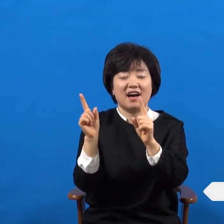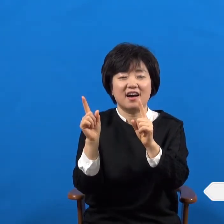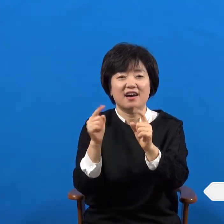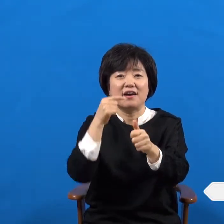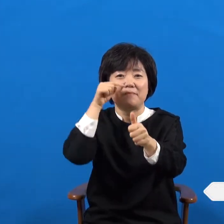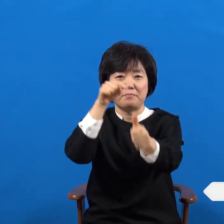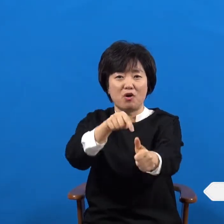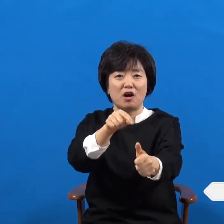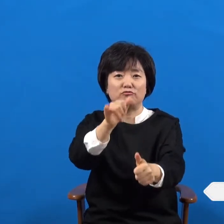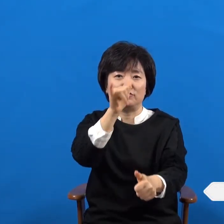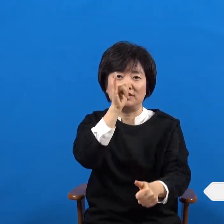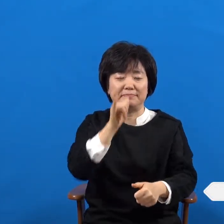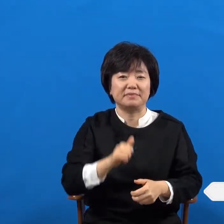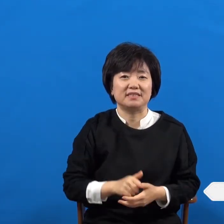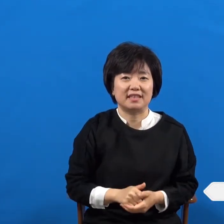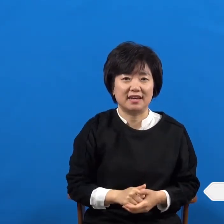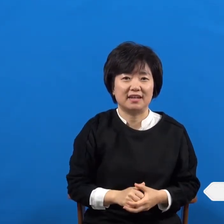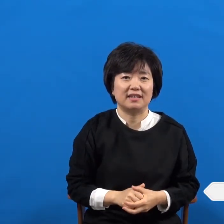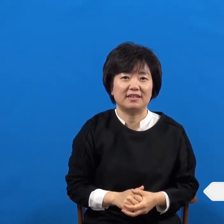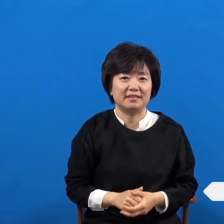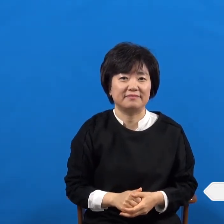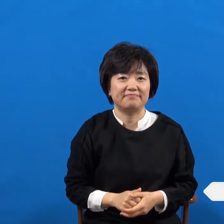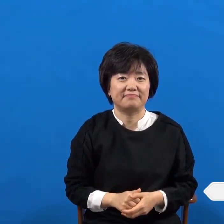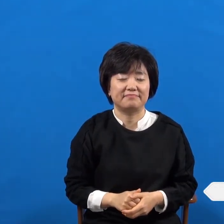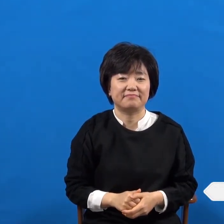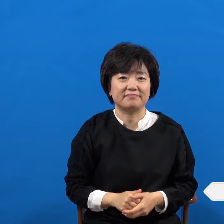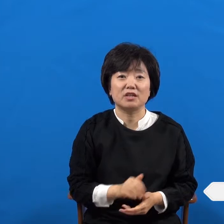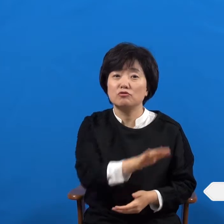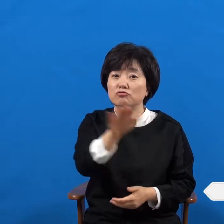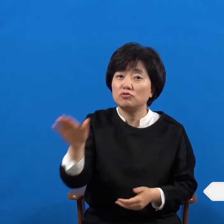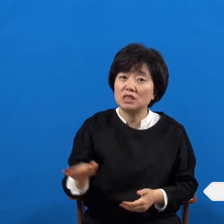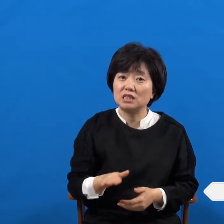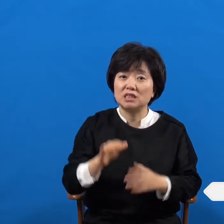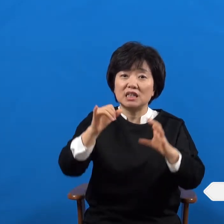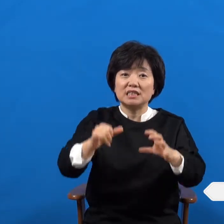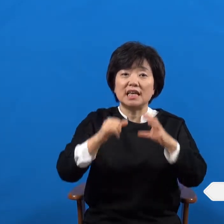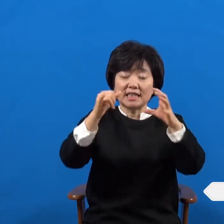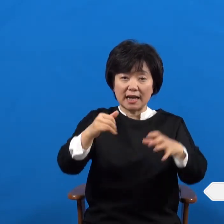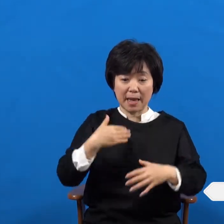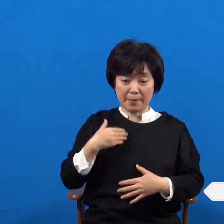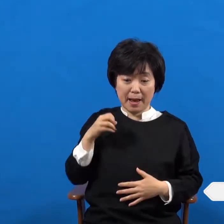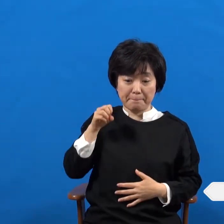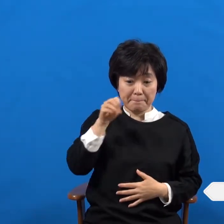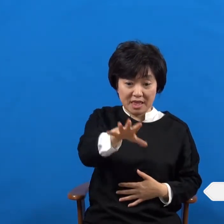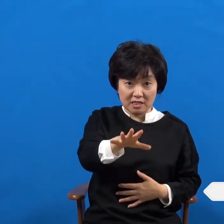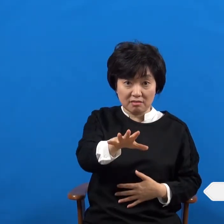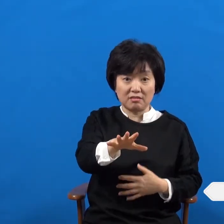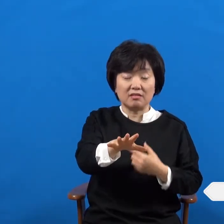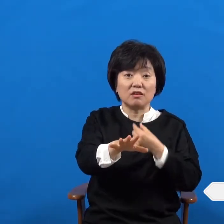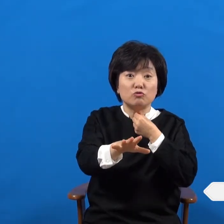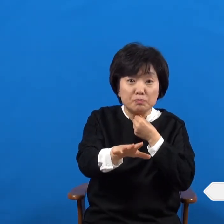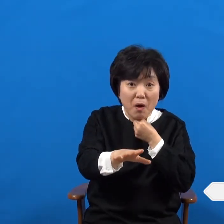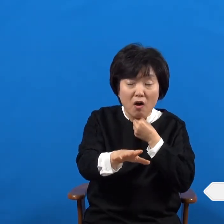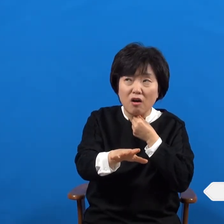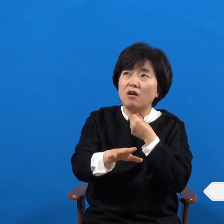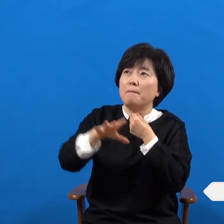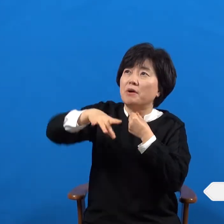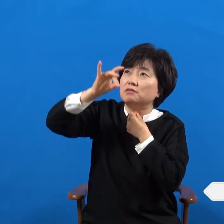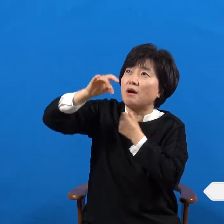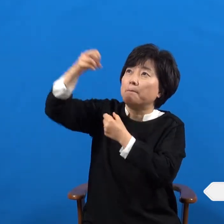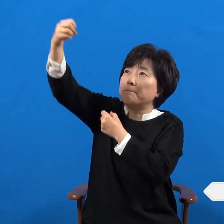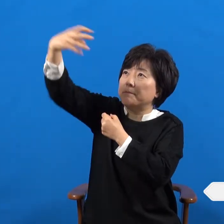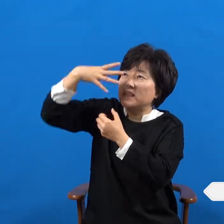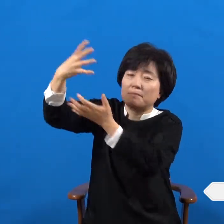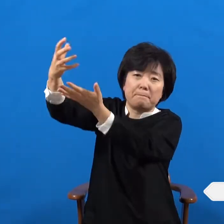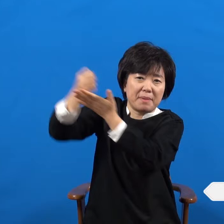일어나라고 말씀하고 있습니다. 우리는 세상의 빛이 되기 위하여 먼저 빛을 받아야